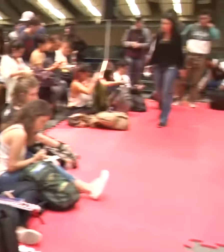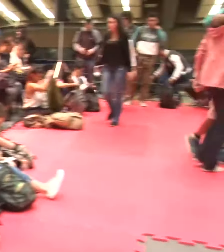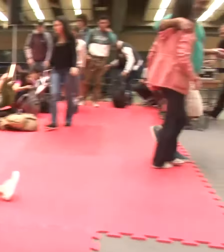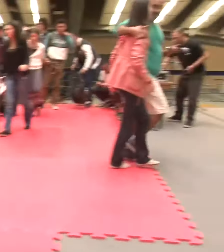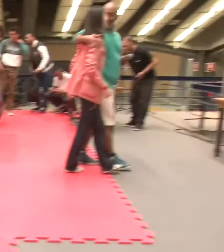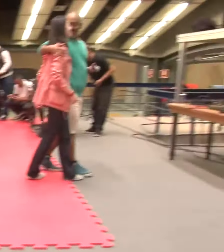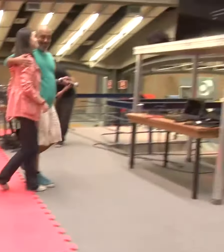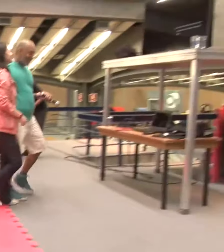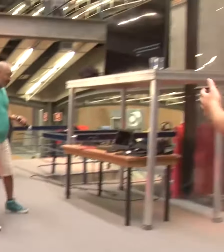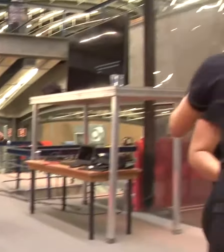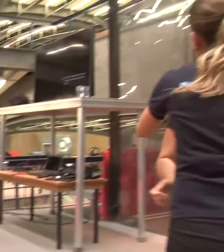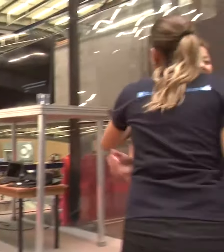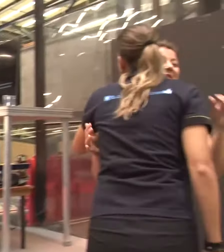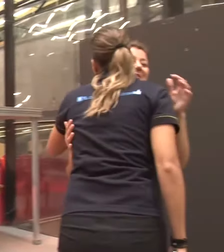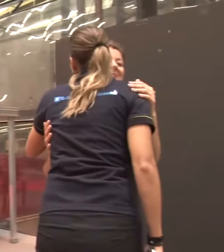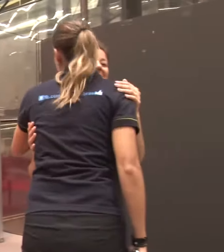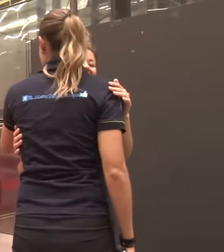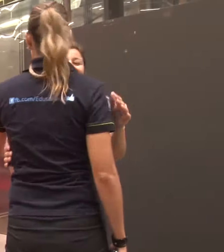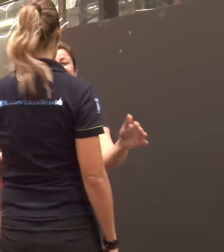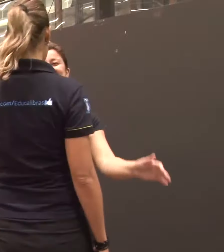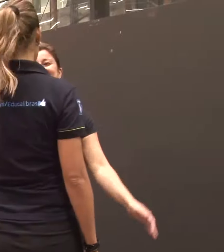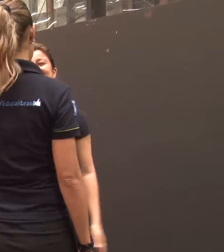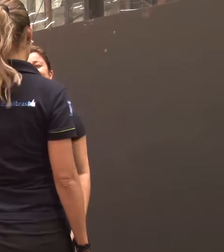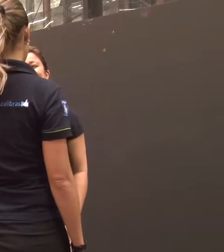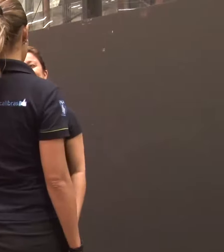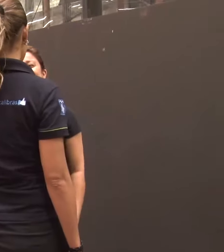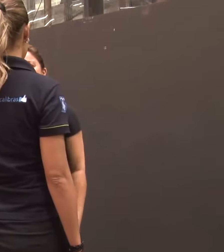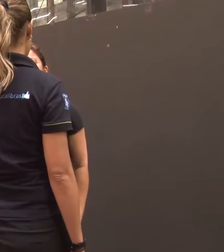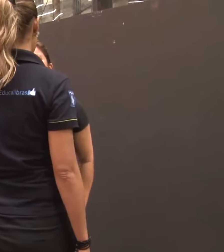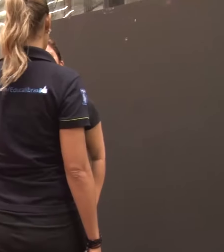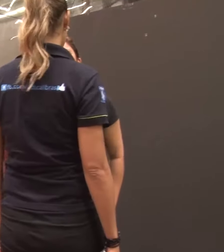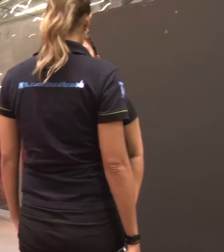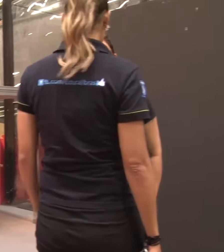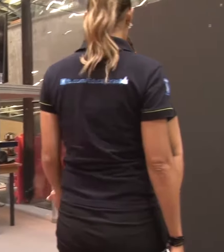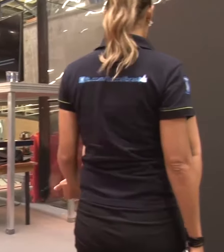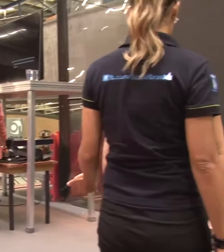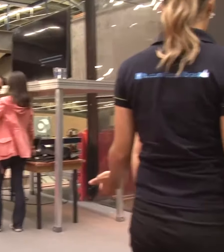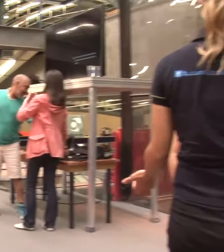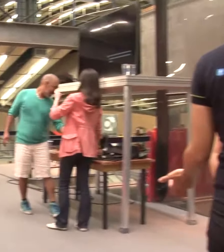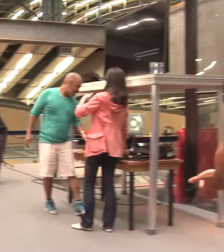Eu posso, 3 horas da tarde.